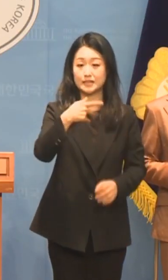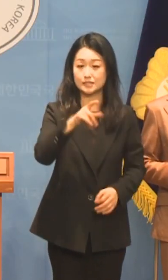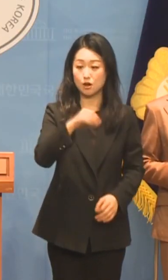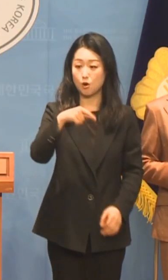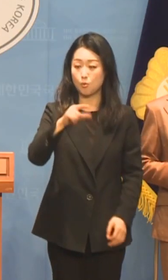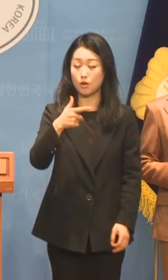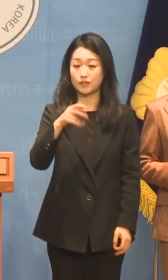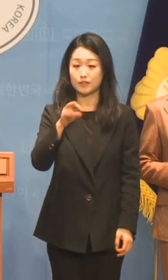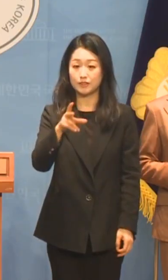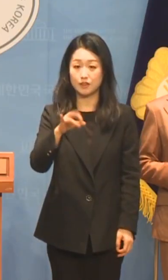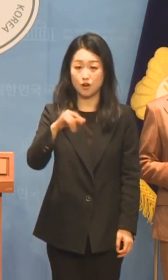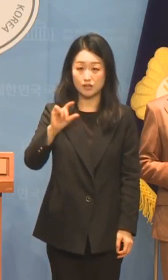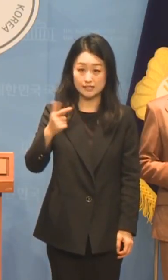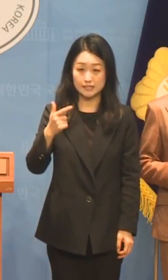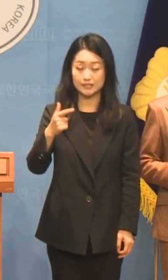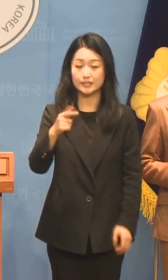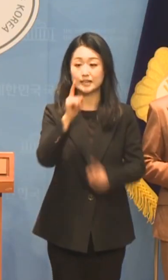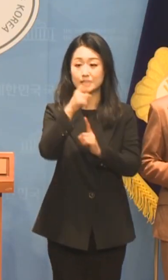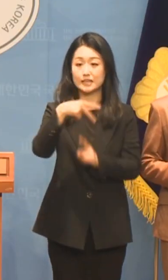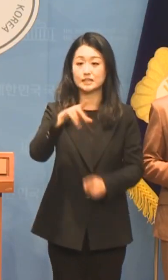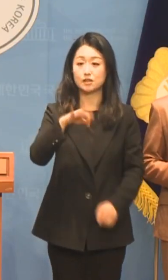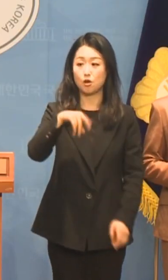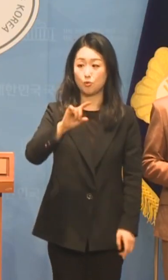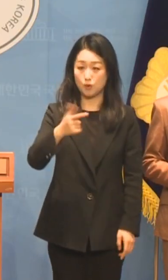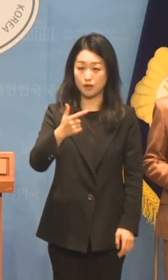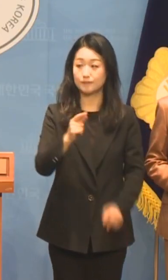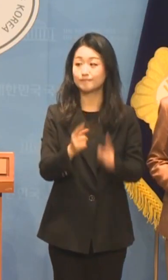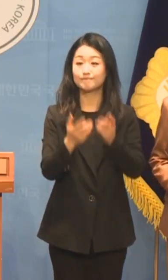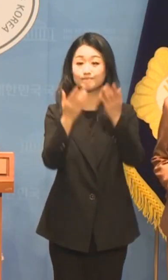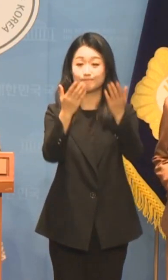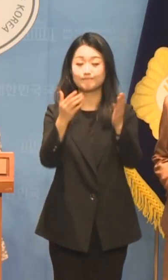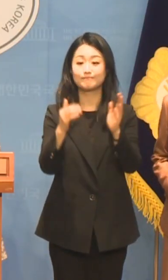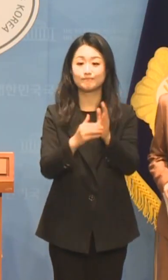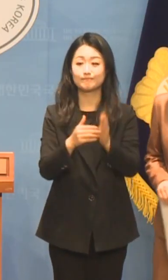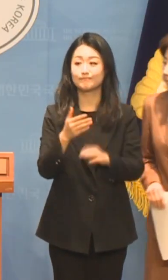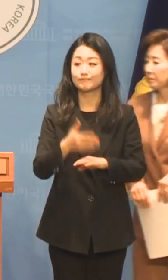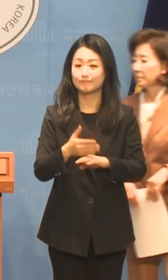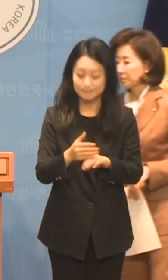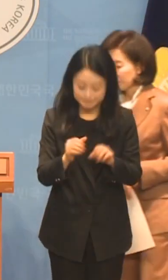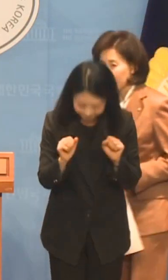권영진, 강순규, 이성권 올립니다. 이상입니다.